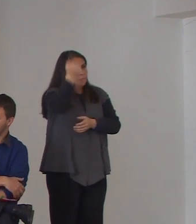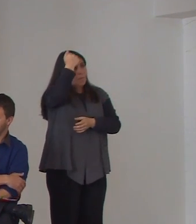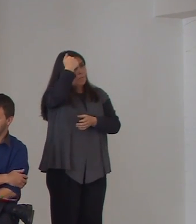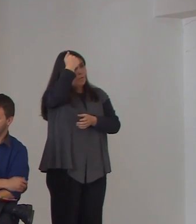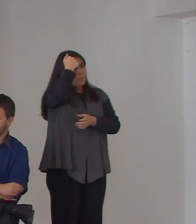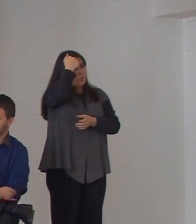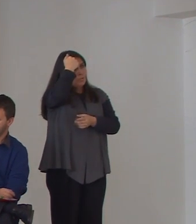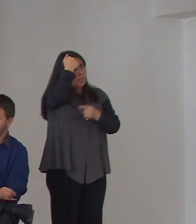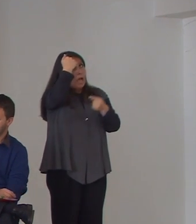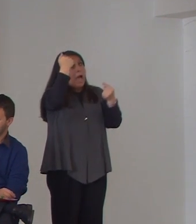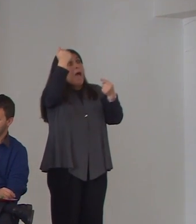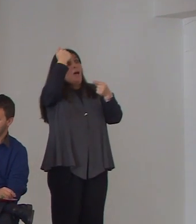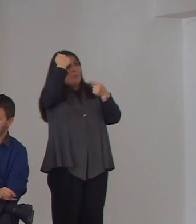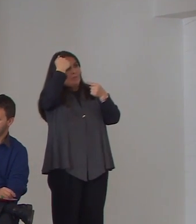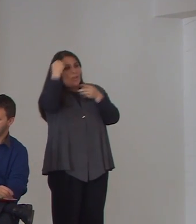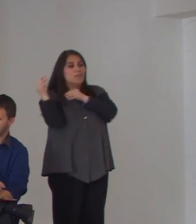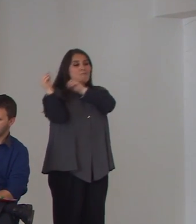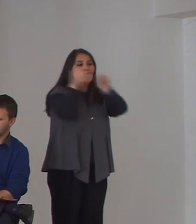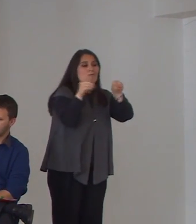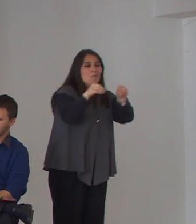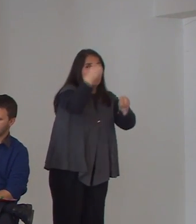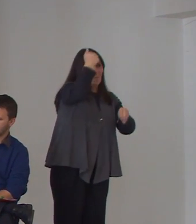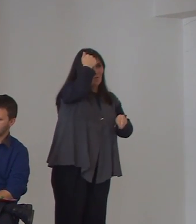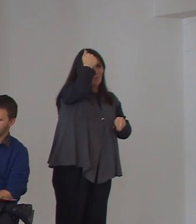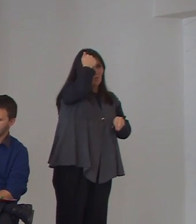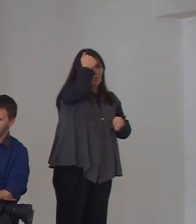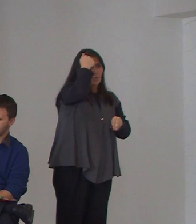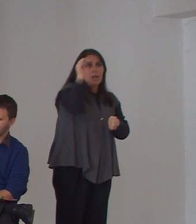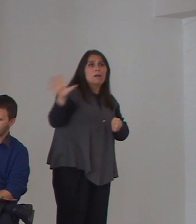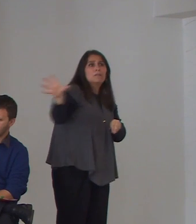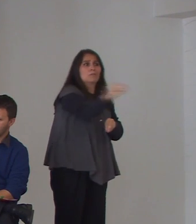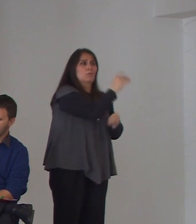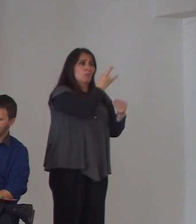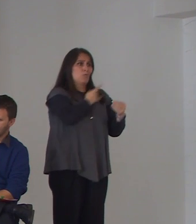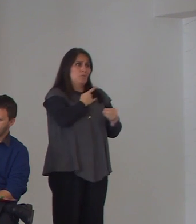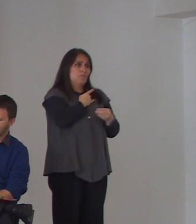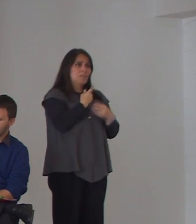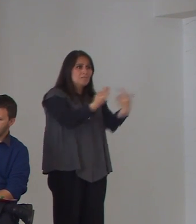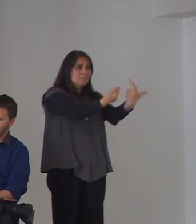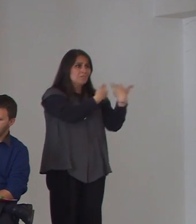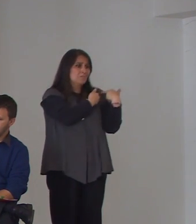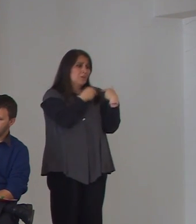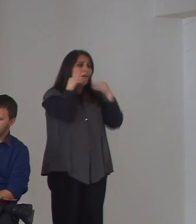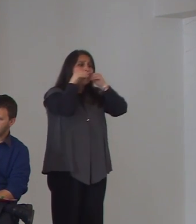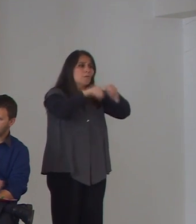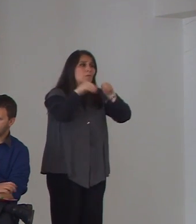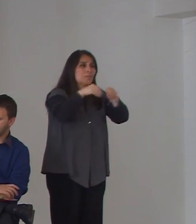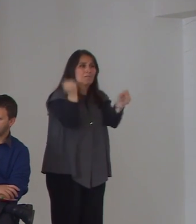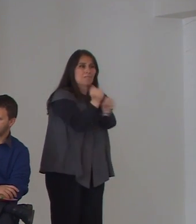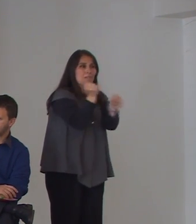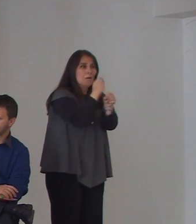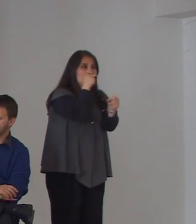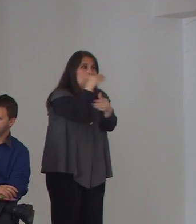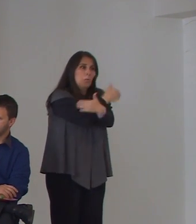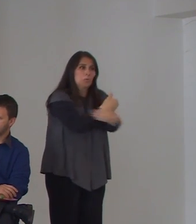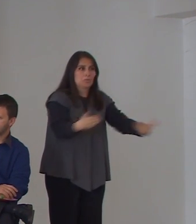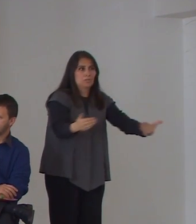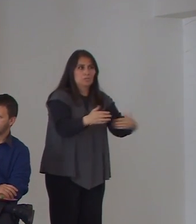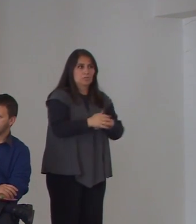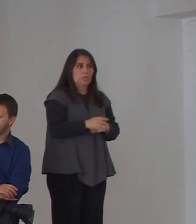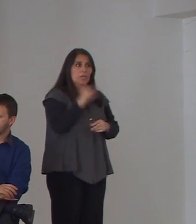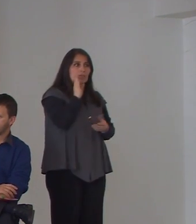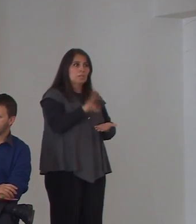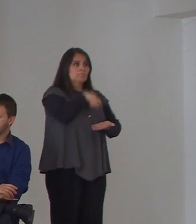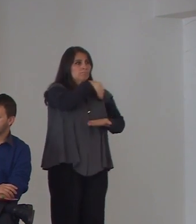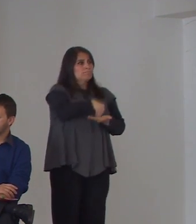forman maestras, a las universidades encargadas del trabajo pedagógico con niños, pues obviamente dejar a un lado el etnocentrismo,